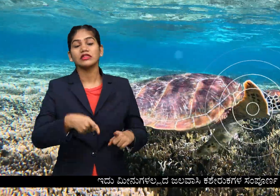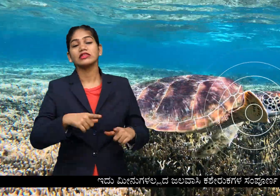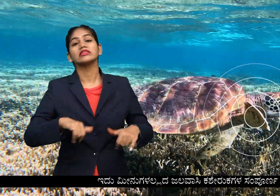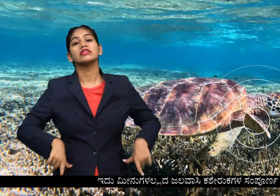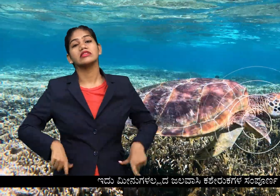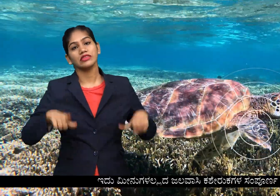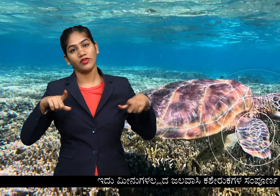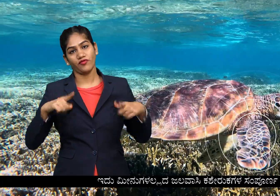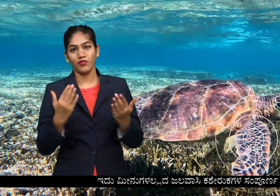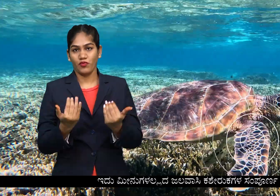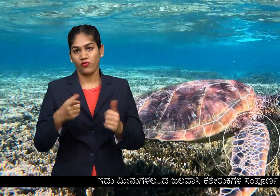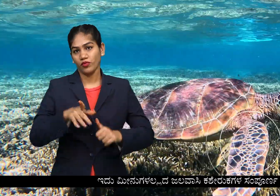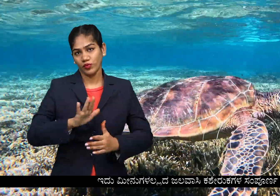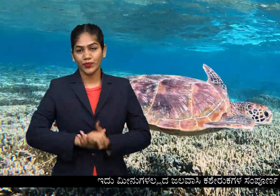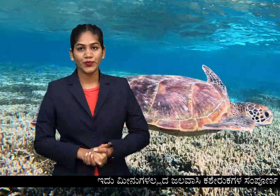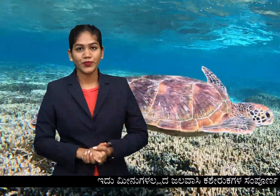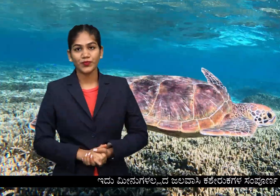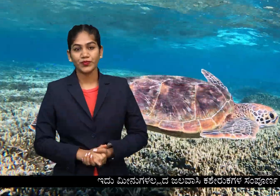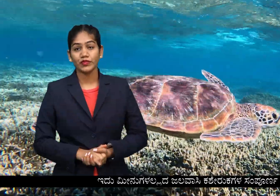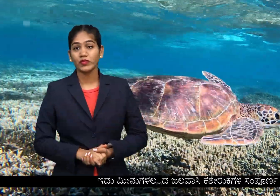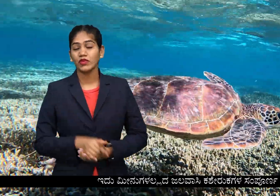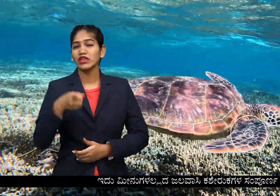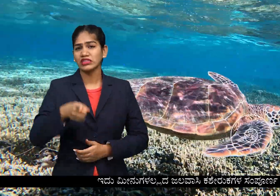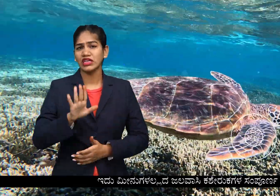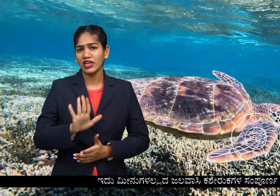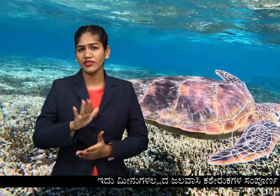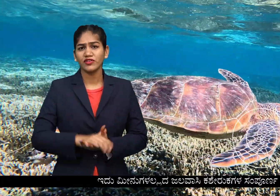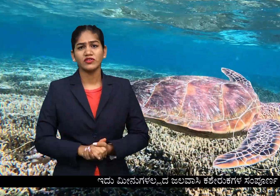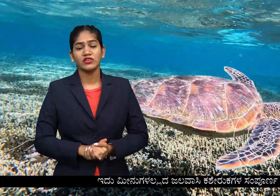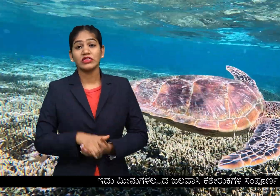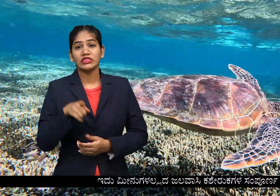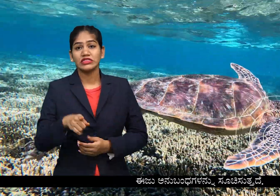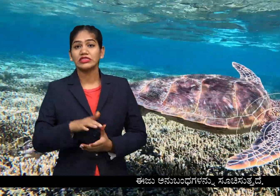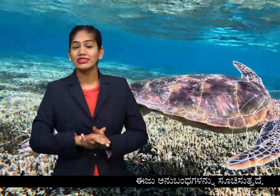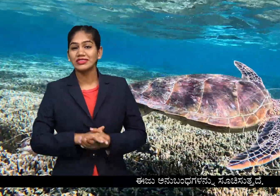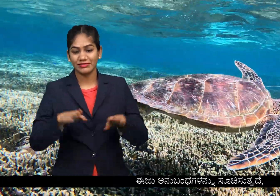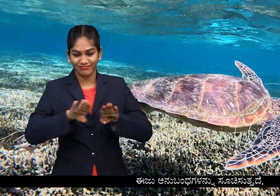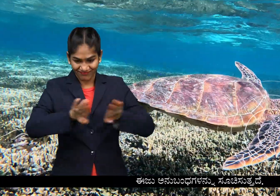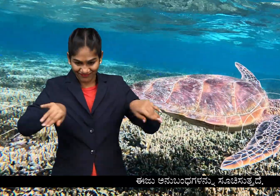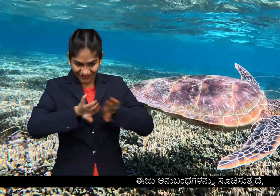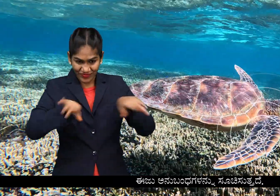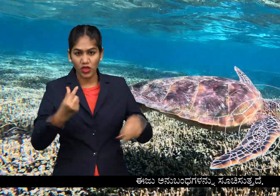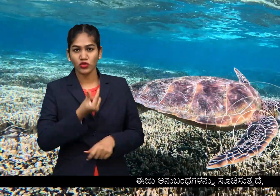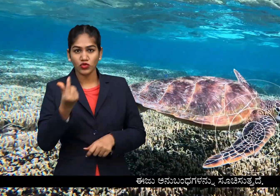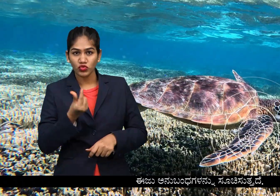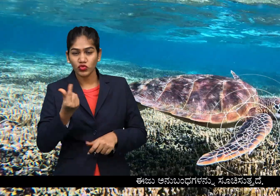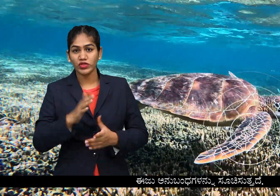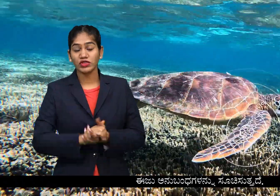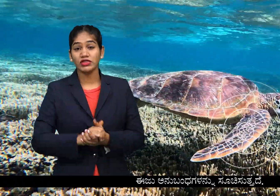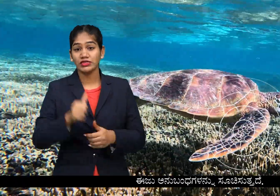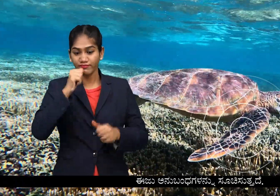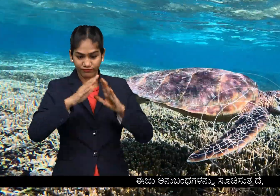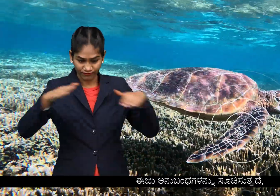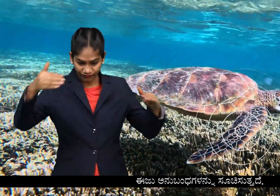ಇದು ಮೀನುಗಳಲ್ಲದ ಜಲವಾಸಿ ಕಶೇರುಕಗಳ ಸಂಪೂರ್ಣ ವೆಬ್ ಈಜು ಅನುಬಂಧಗಳನ್ನ